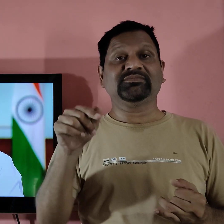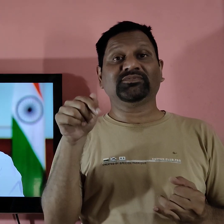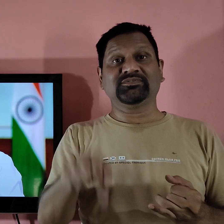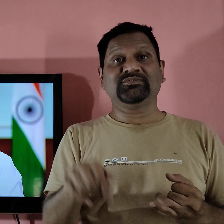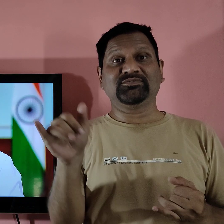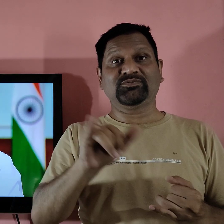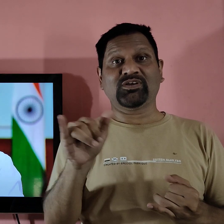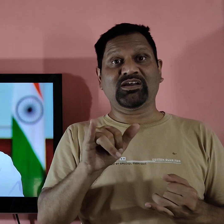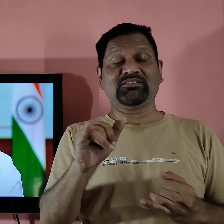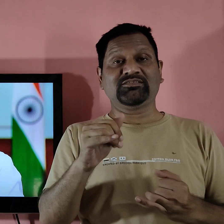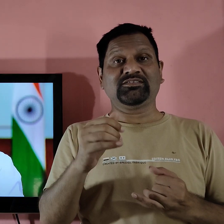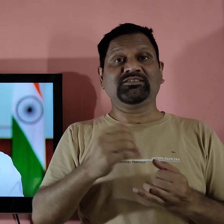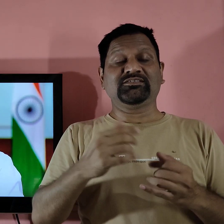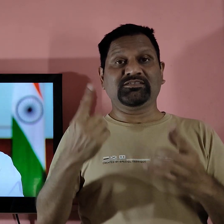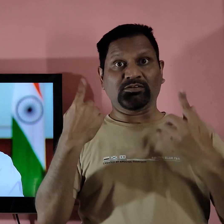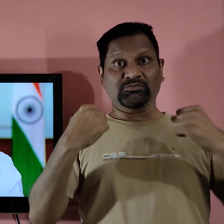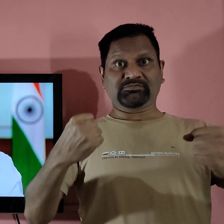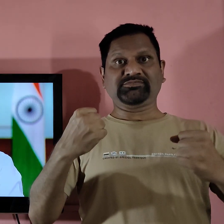आत्मनिर्भर बनाने की शुरुआत